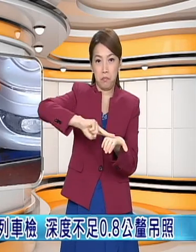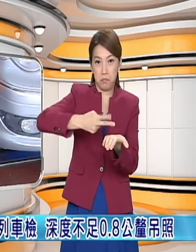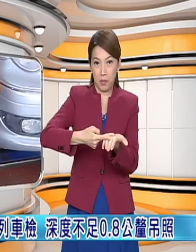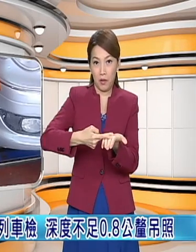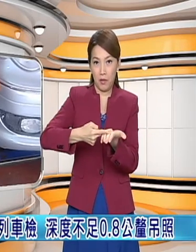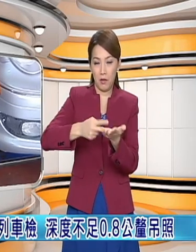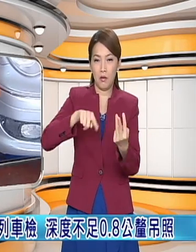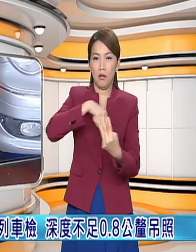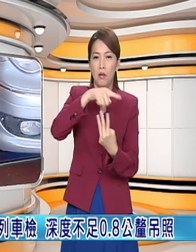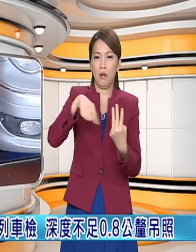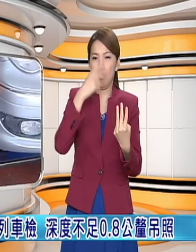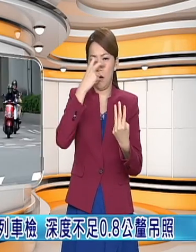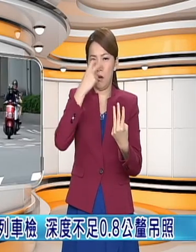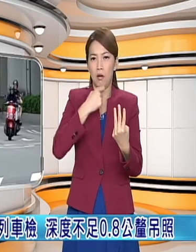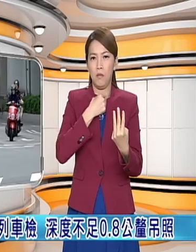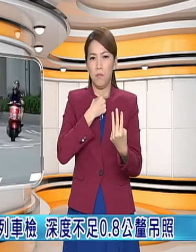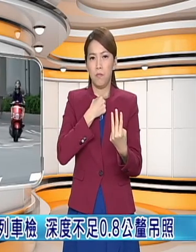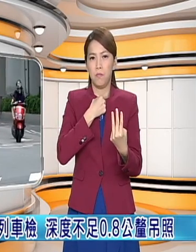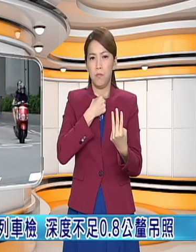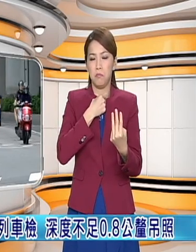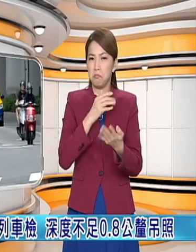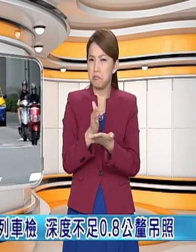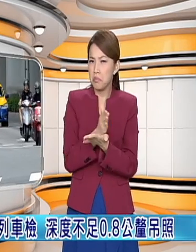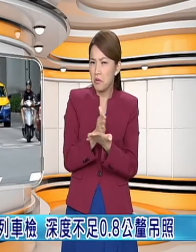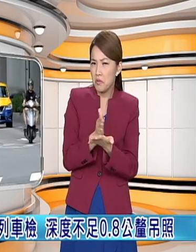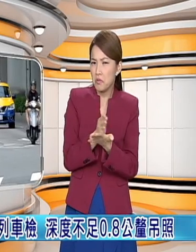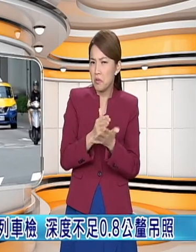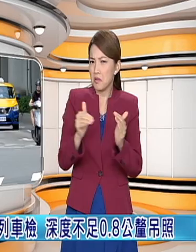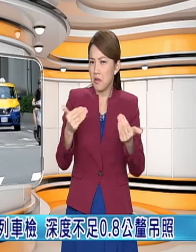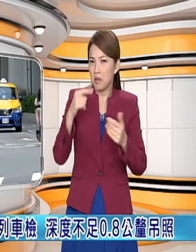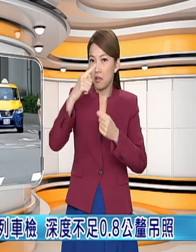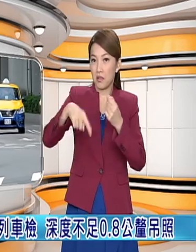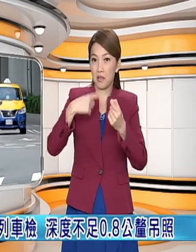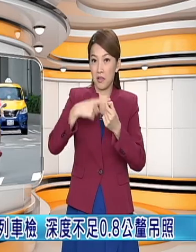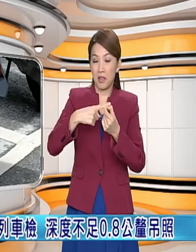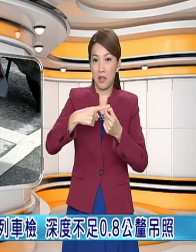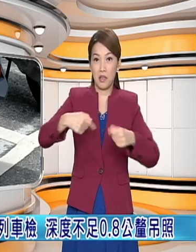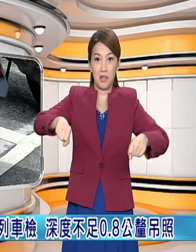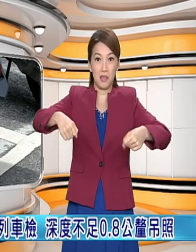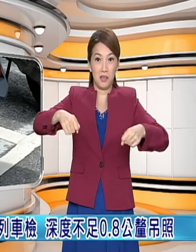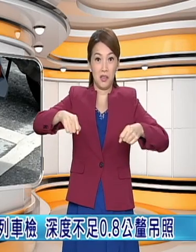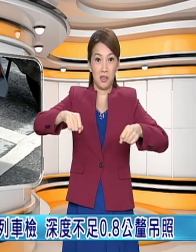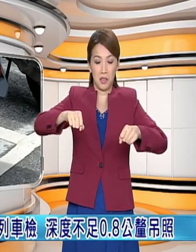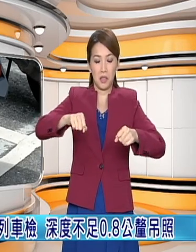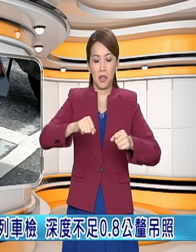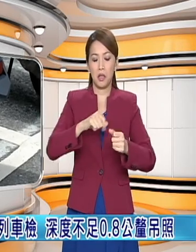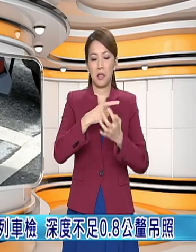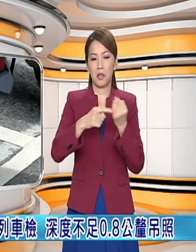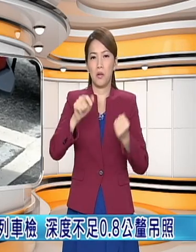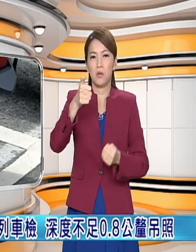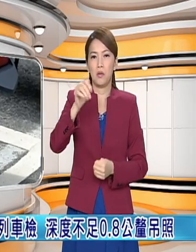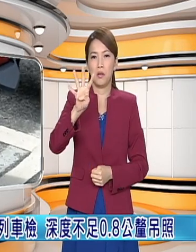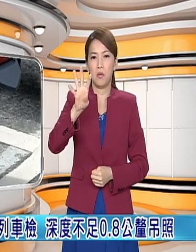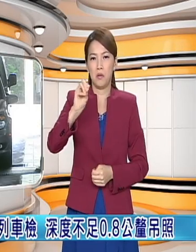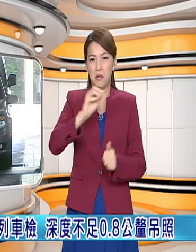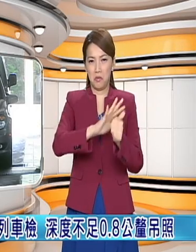验。预估每年受到影响的机车数目大约是